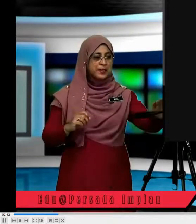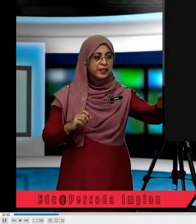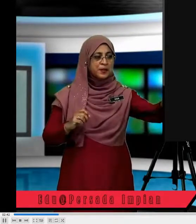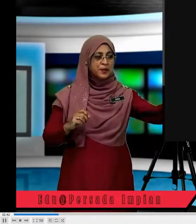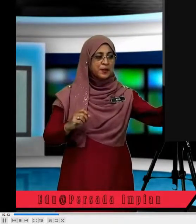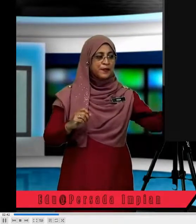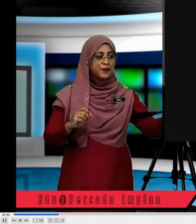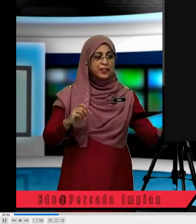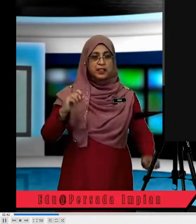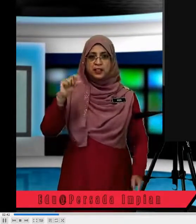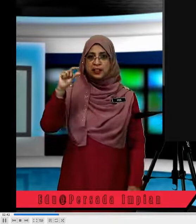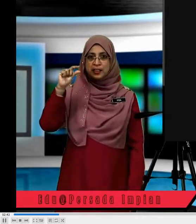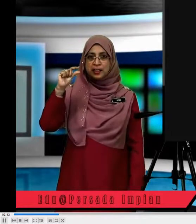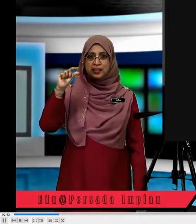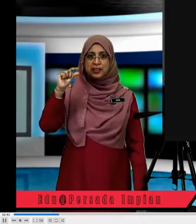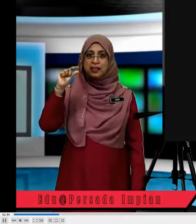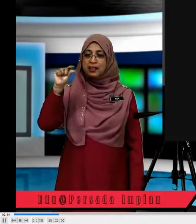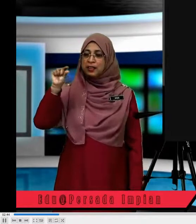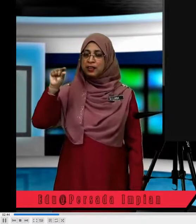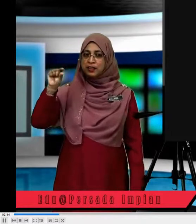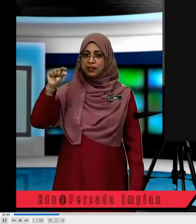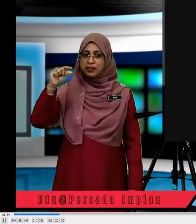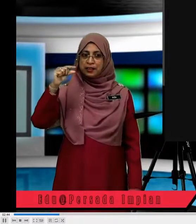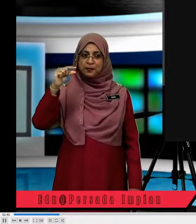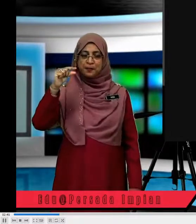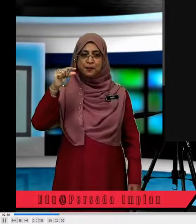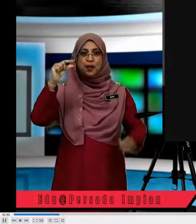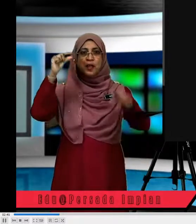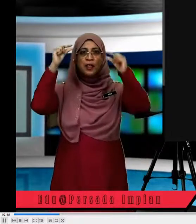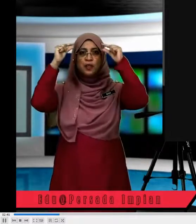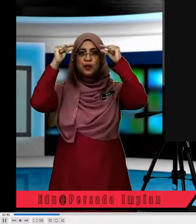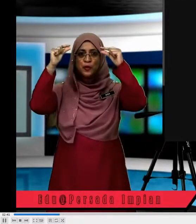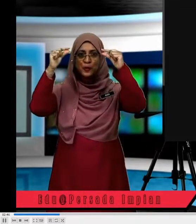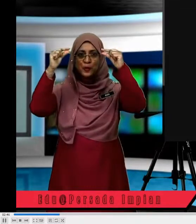Hai seterusnya huruf j j